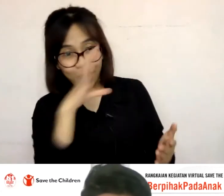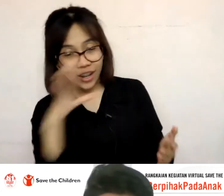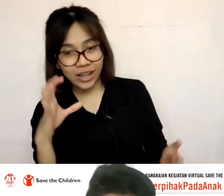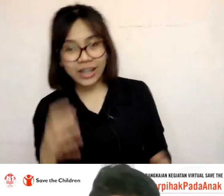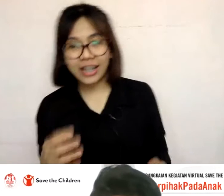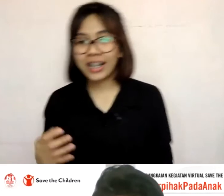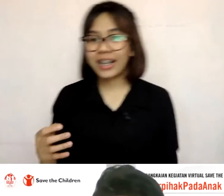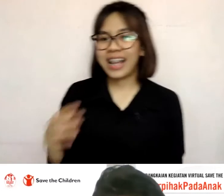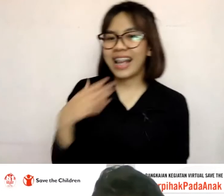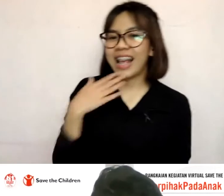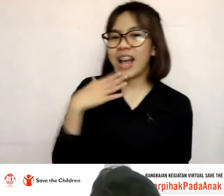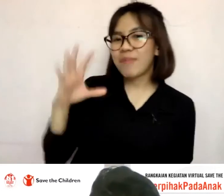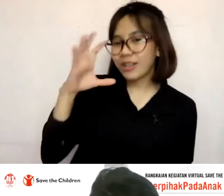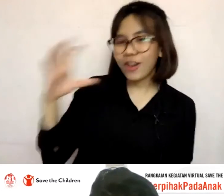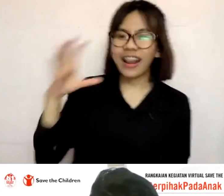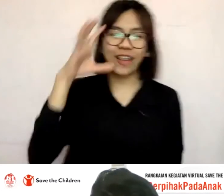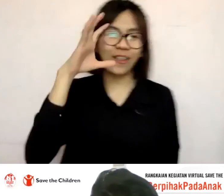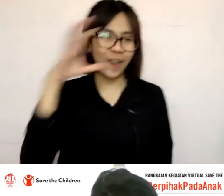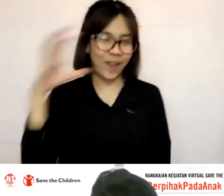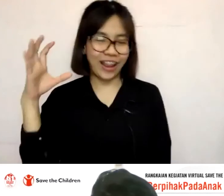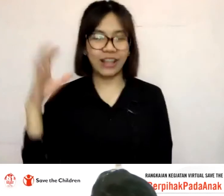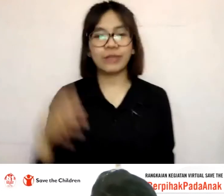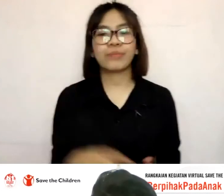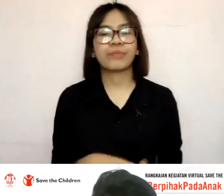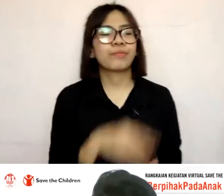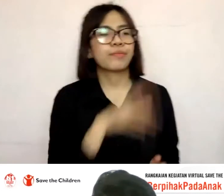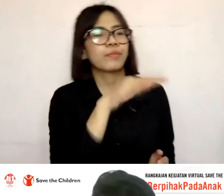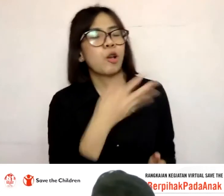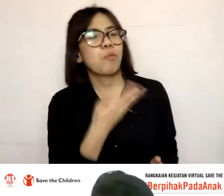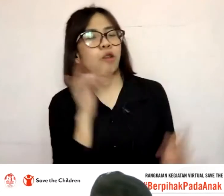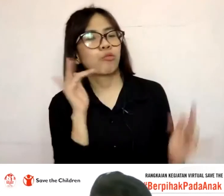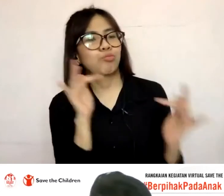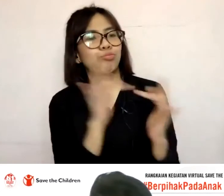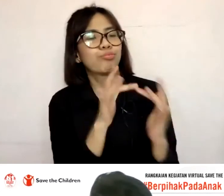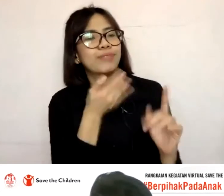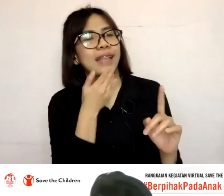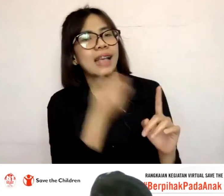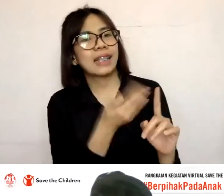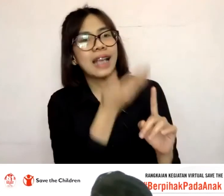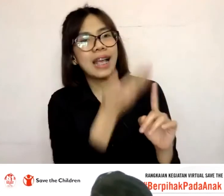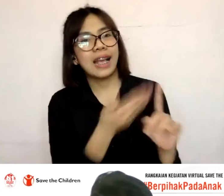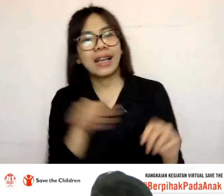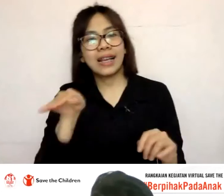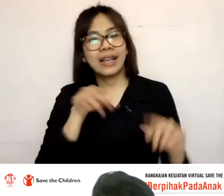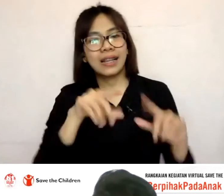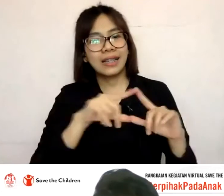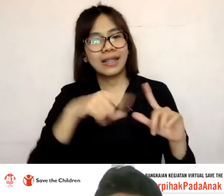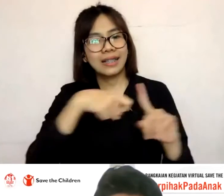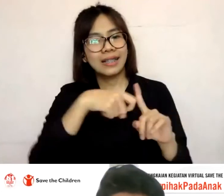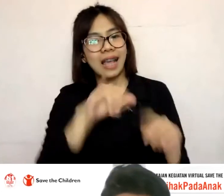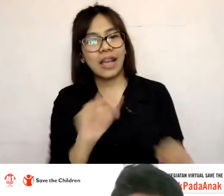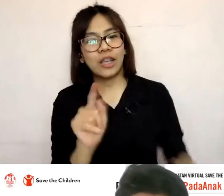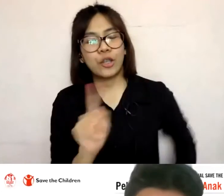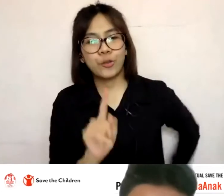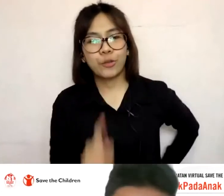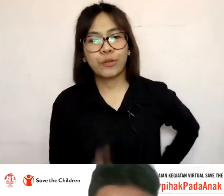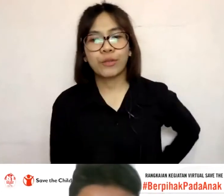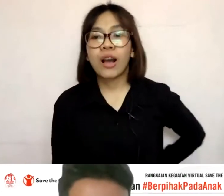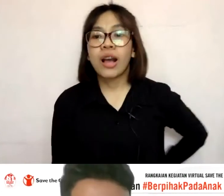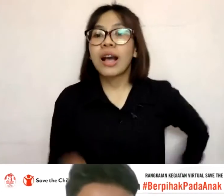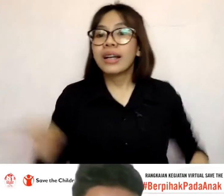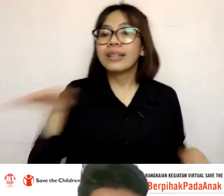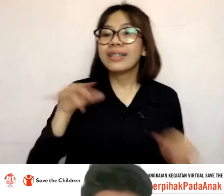Selamat sore. Selamat sore, Kak. Oke, saya mau ke Zaki terlebih dahulu ya. Nah, Zaki, kalau